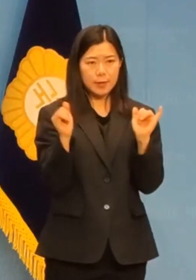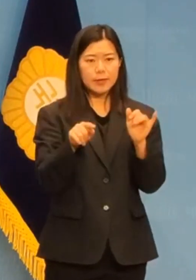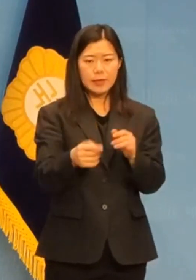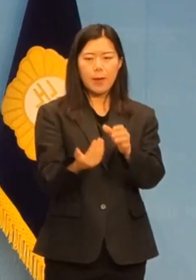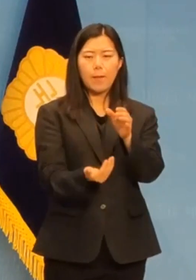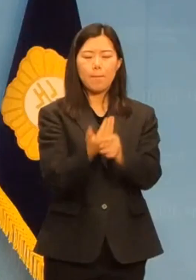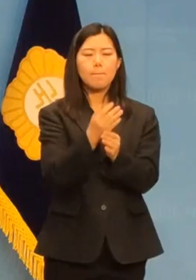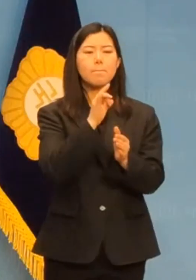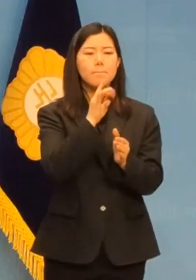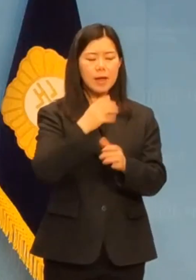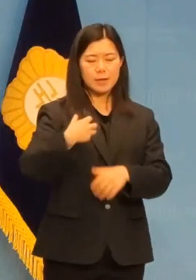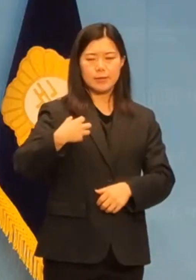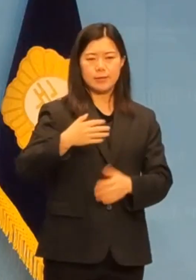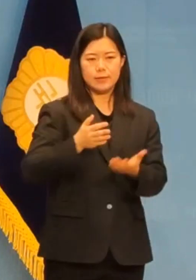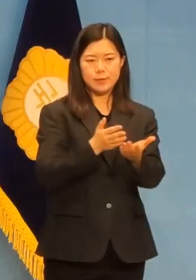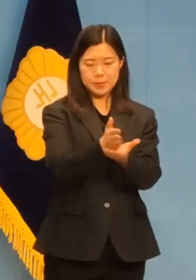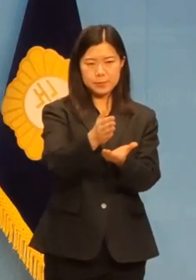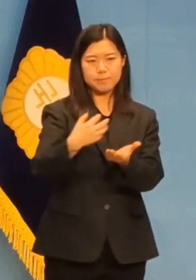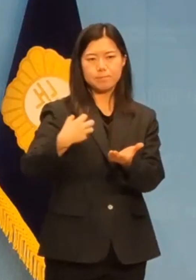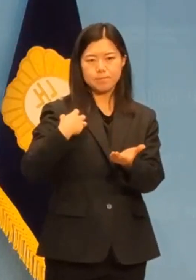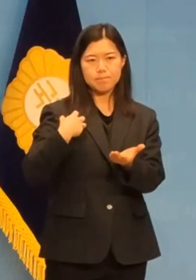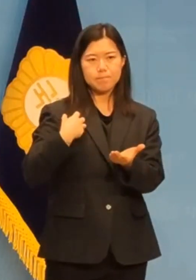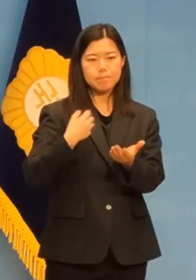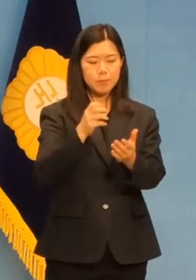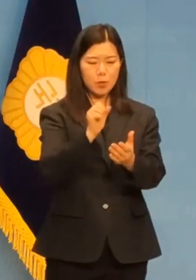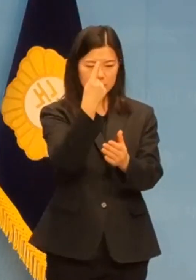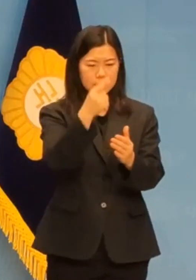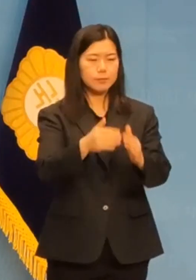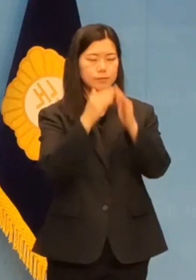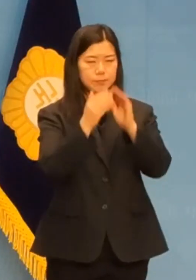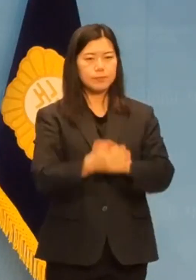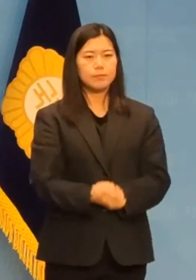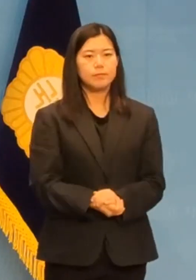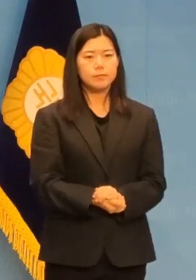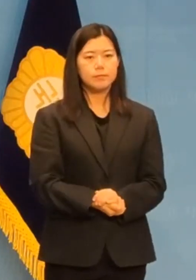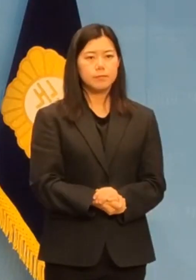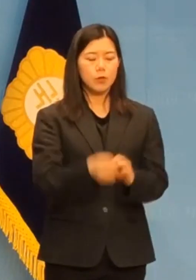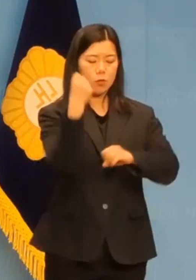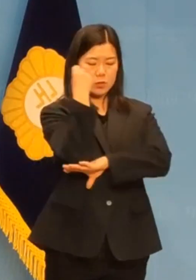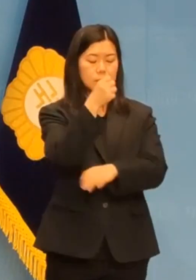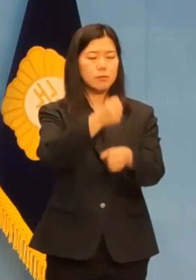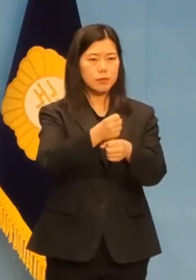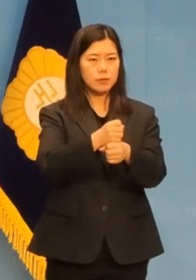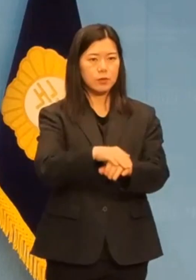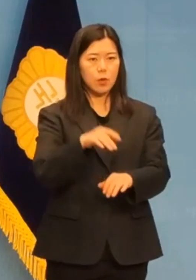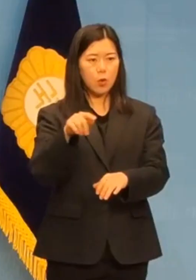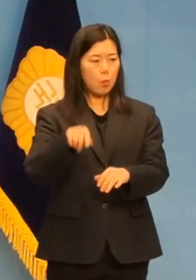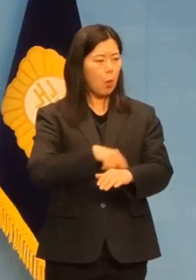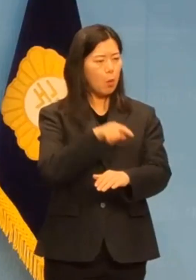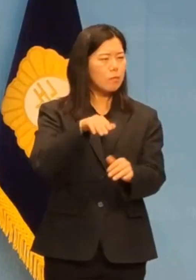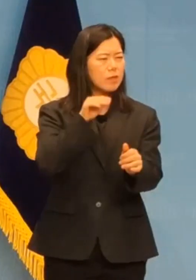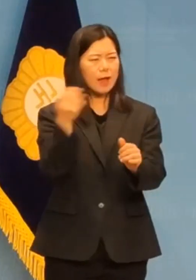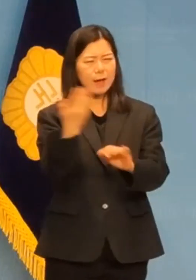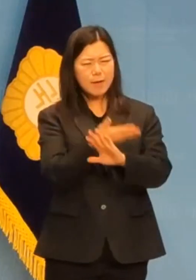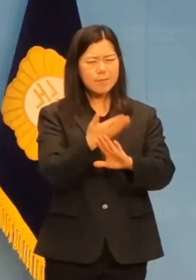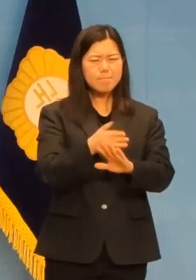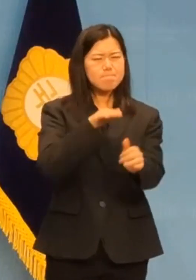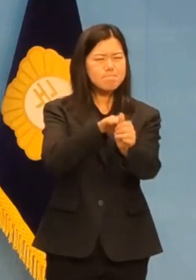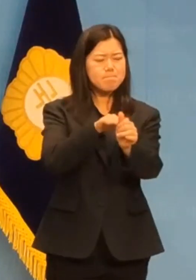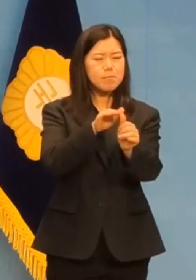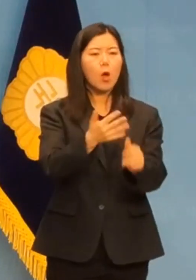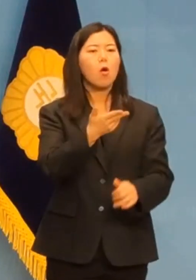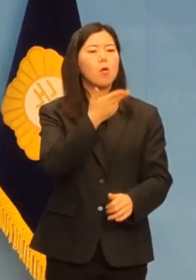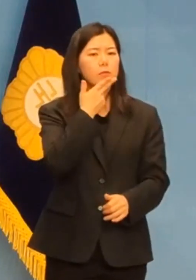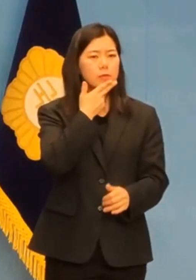사건만 전담하도록 하는 원칙을 세운 것입니다. 외부의 정치적 개입 없이 재판부를 구성할 수